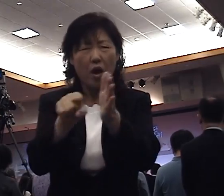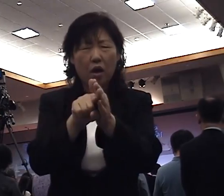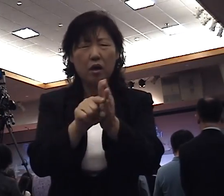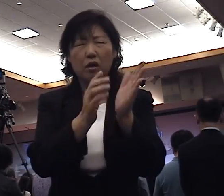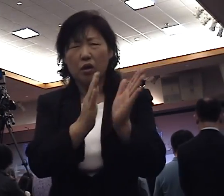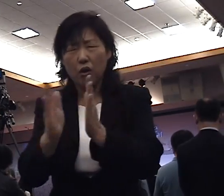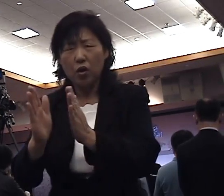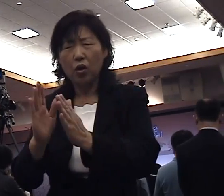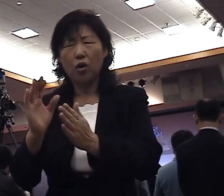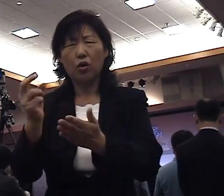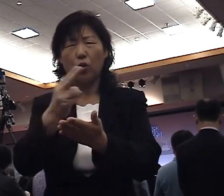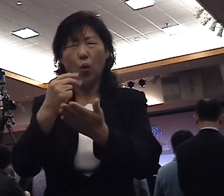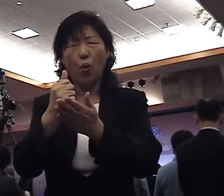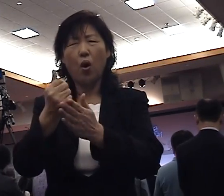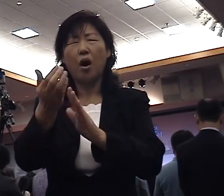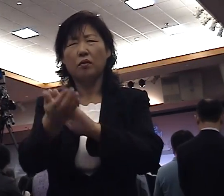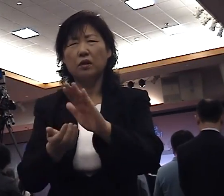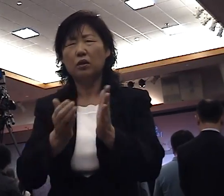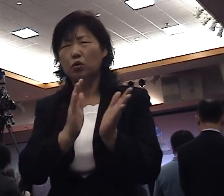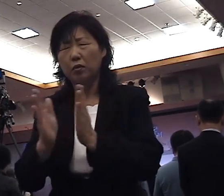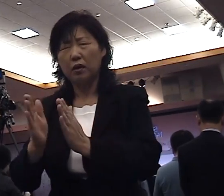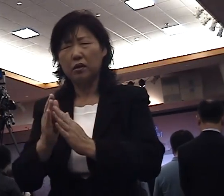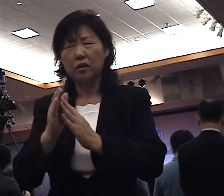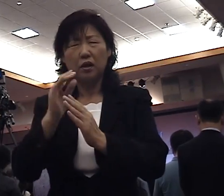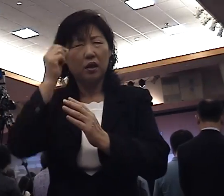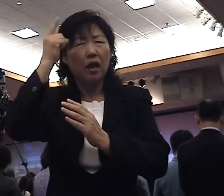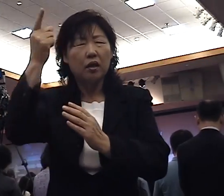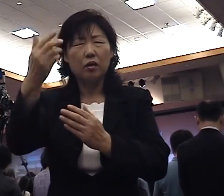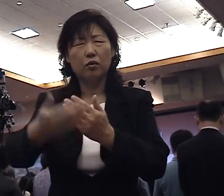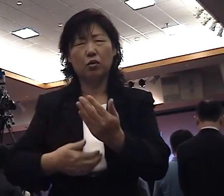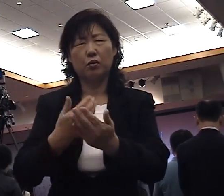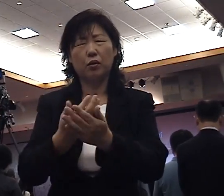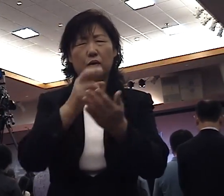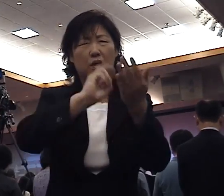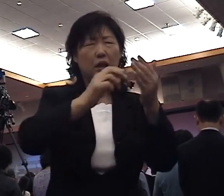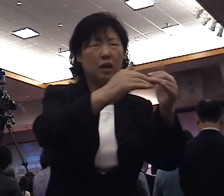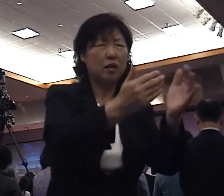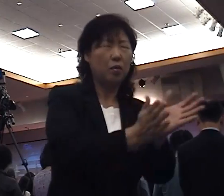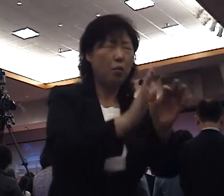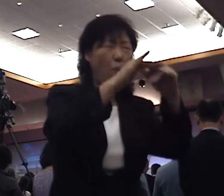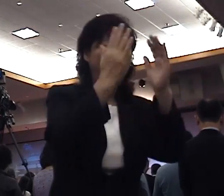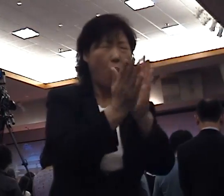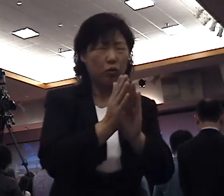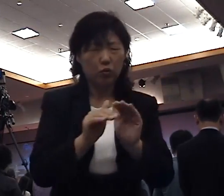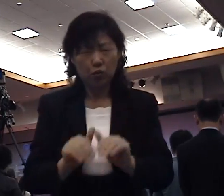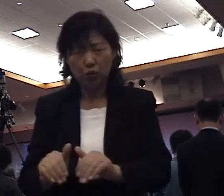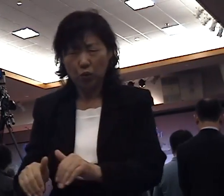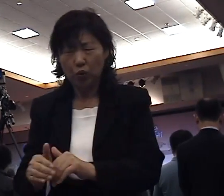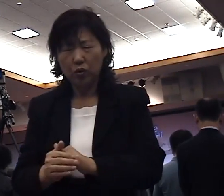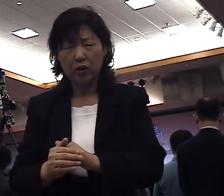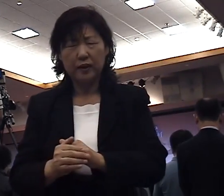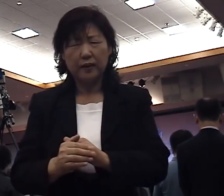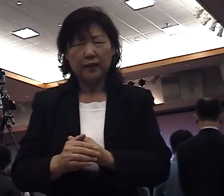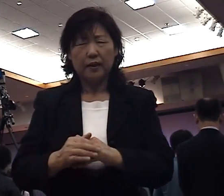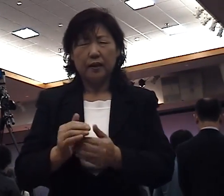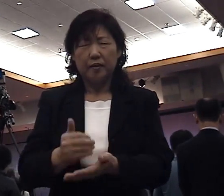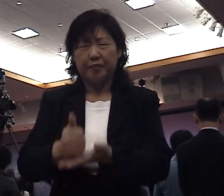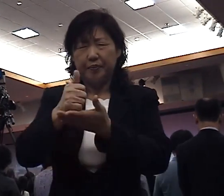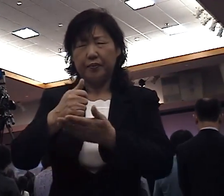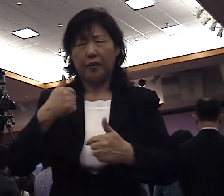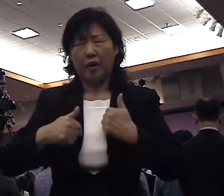여호와 이레의 축복을 깨닫게 하옵소서. 아멘. 찬양대 찬양팀을 포함한 모든 예배 수종들은 섬김을 기쁘게